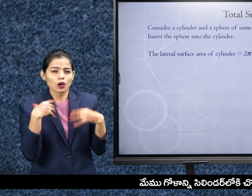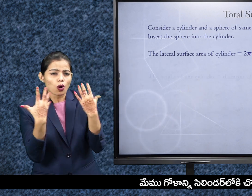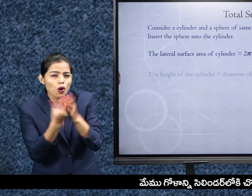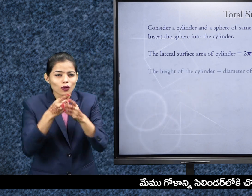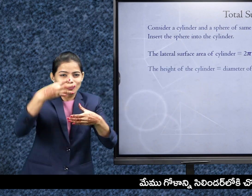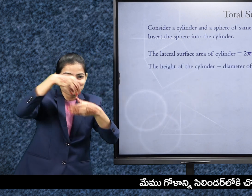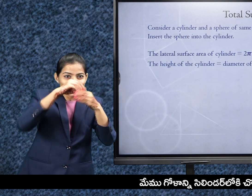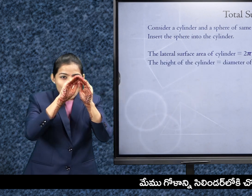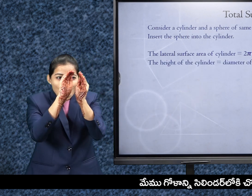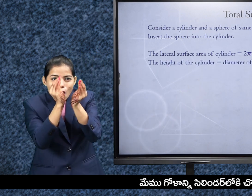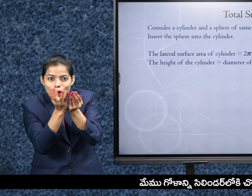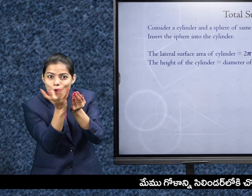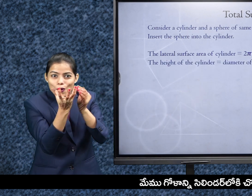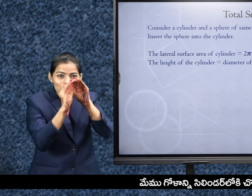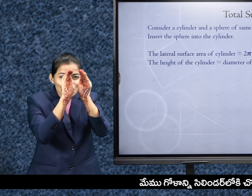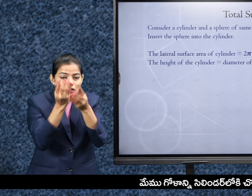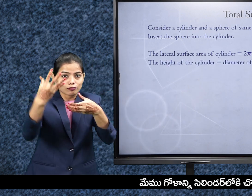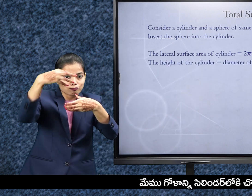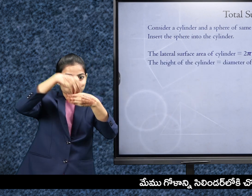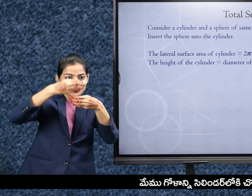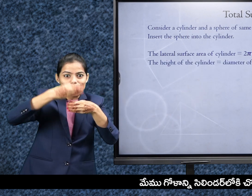మనం గోళాన్ని సిలిండర్లోకి చొప్పించినప్పుడు